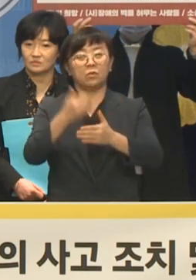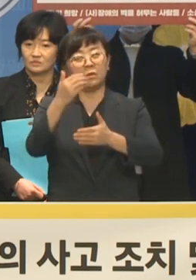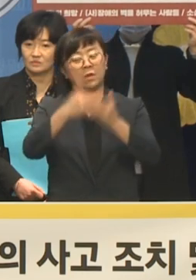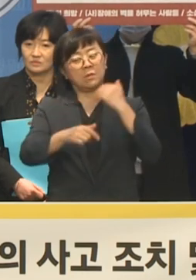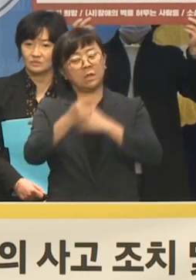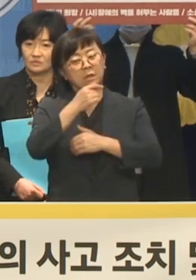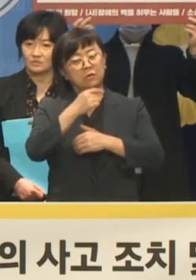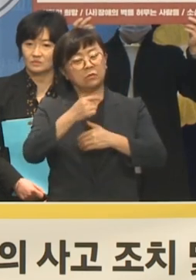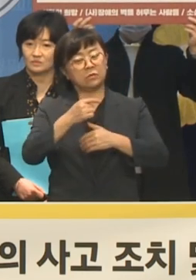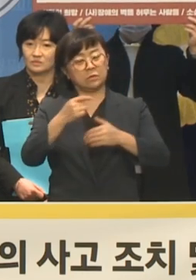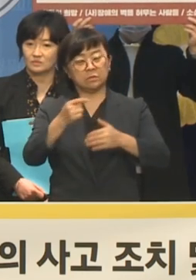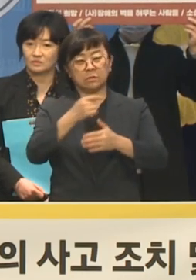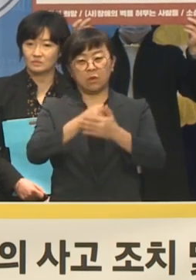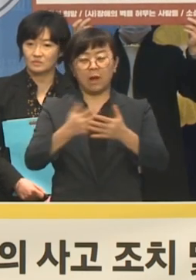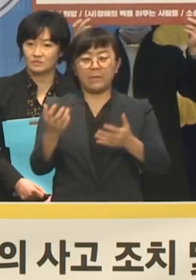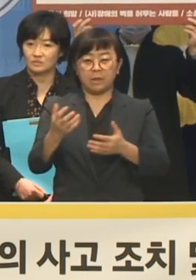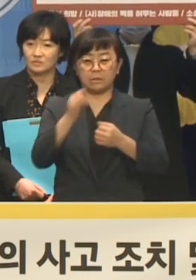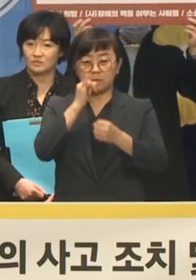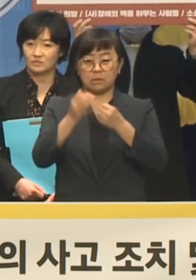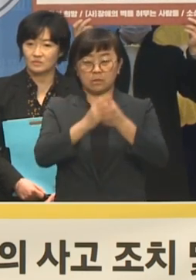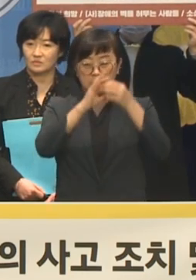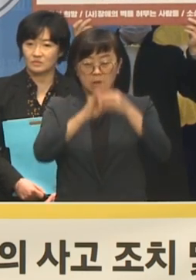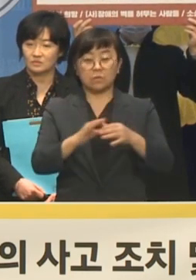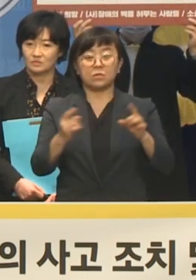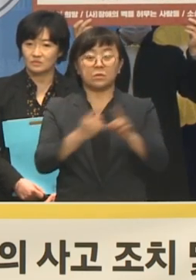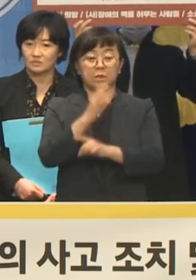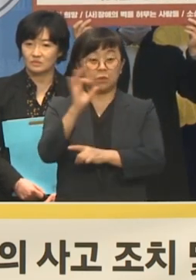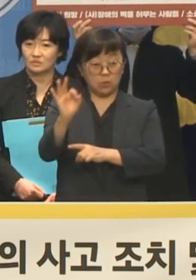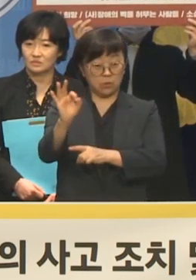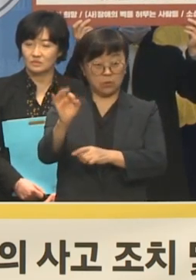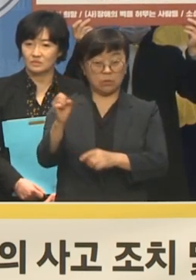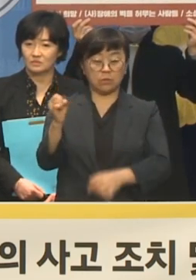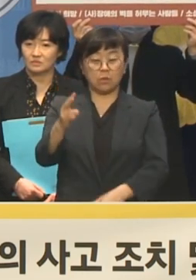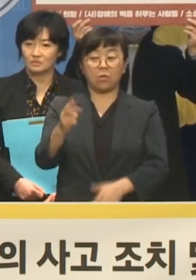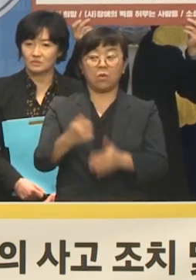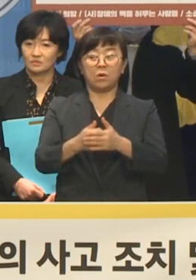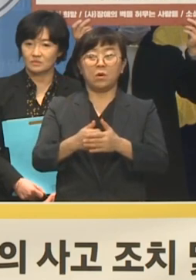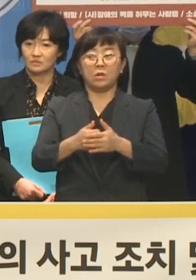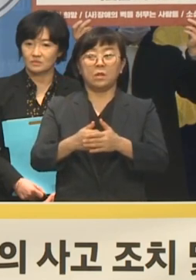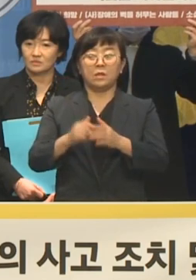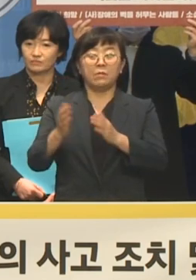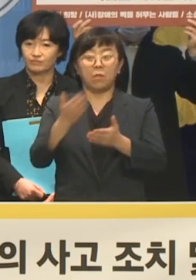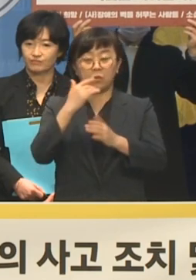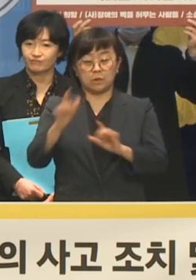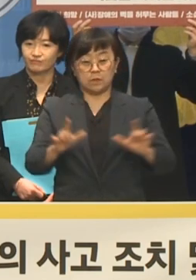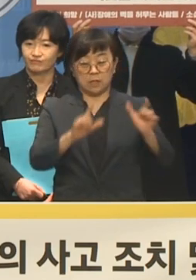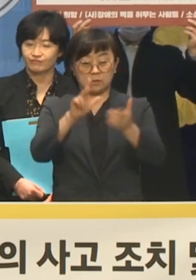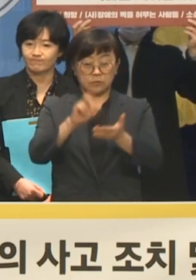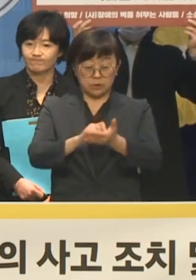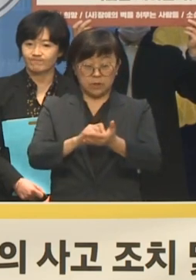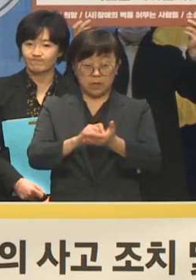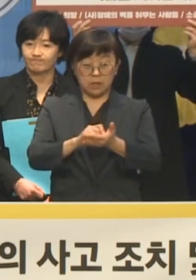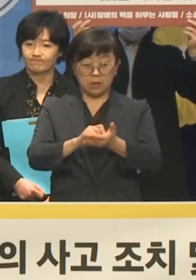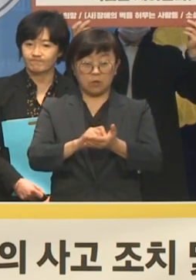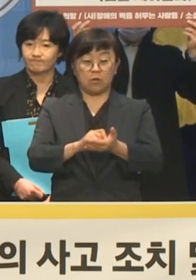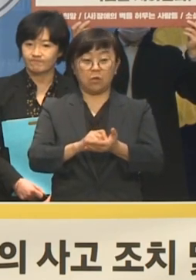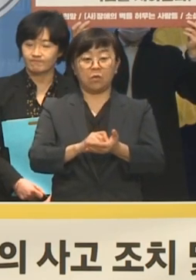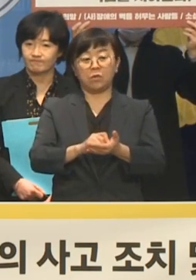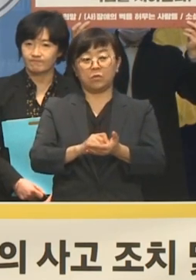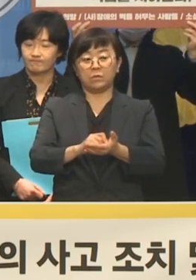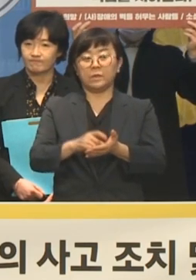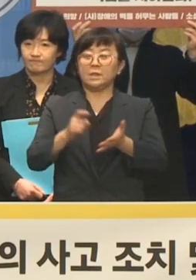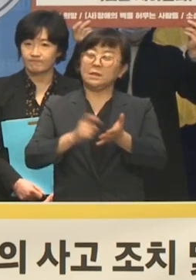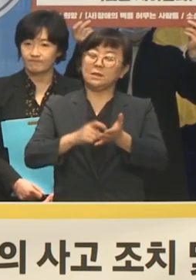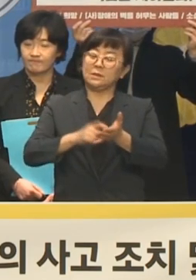바 지속적인 치료비 지원과 최소한의 생계비 보존이